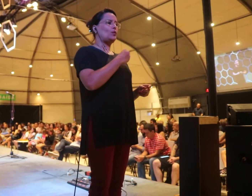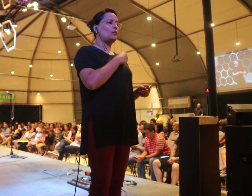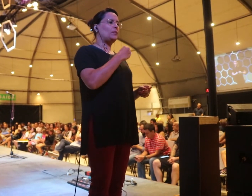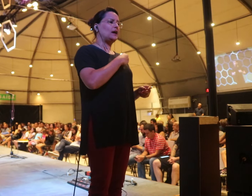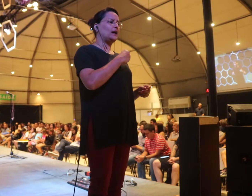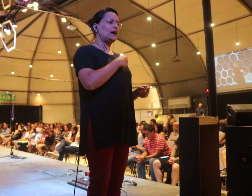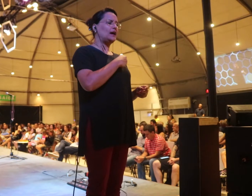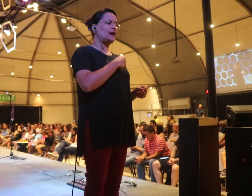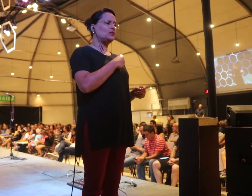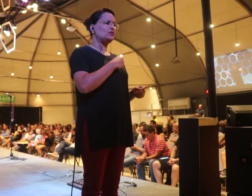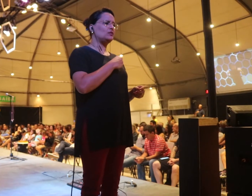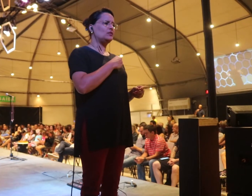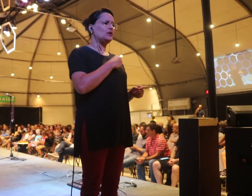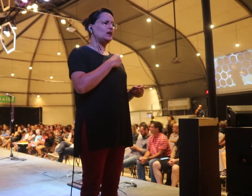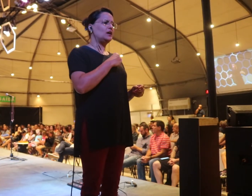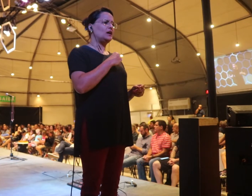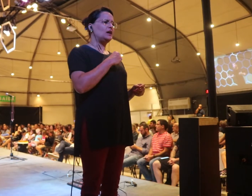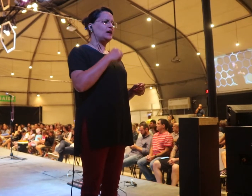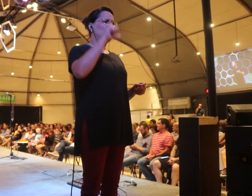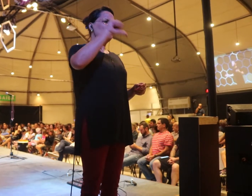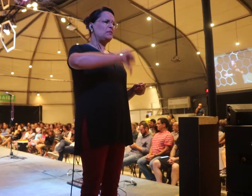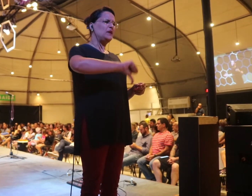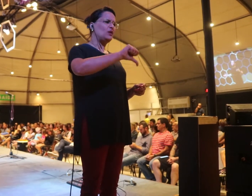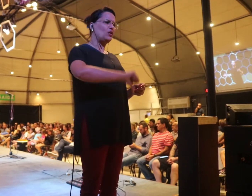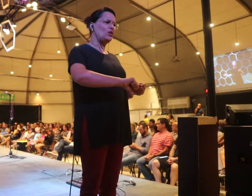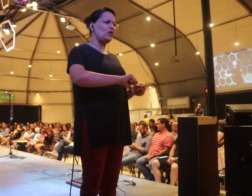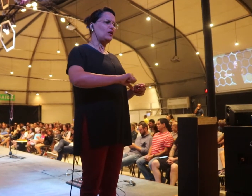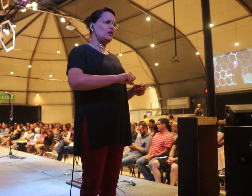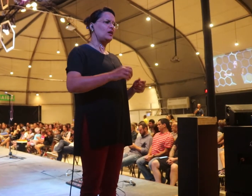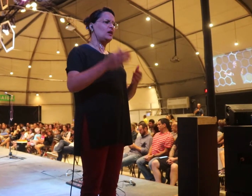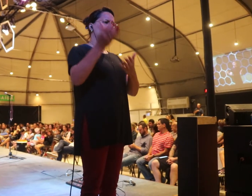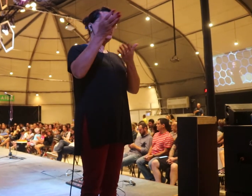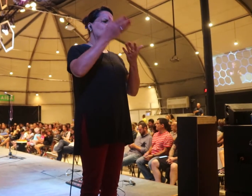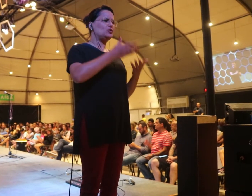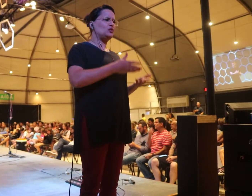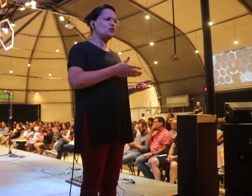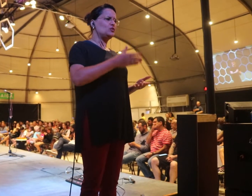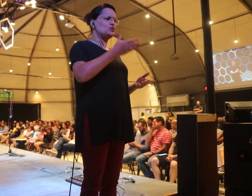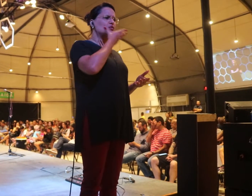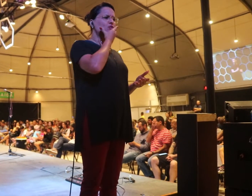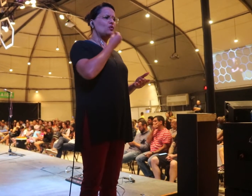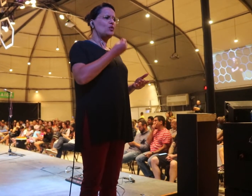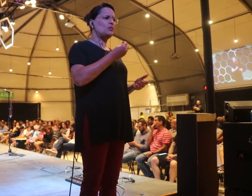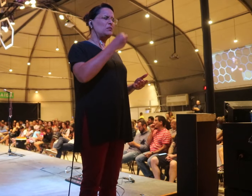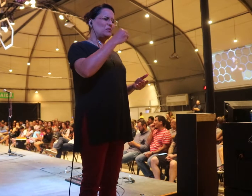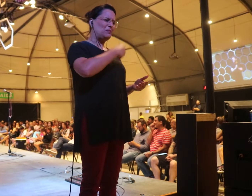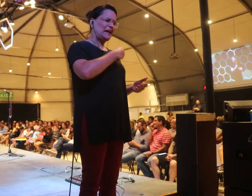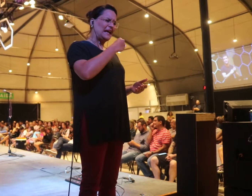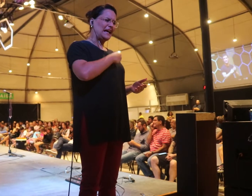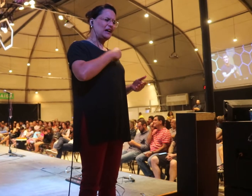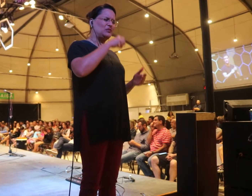humanidade, mas foi algo muito pior, trouxe o homem para um estado de depravação total.